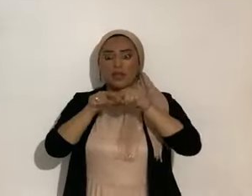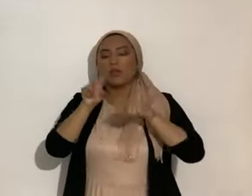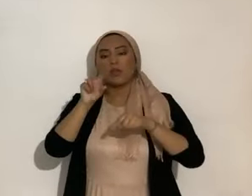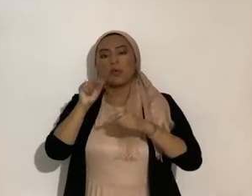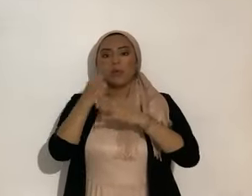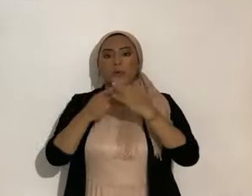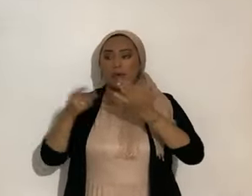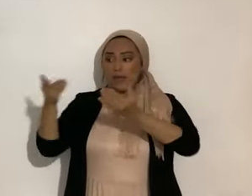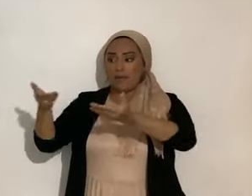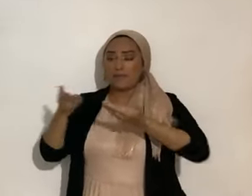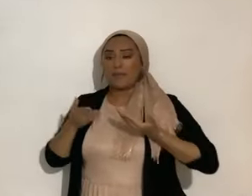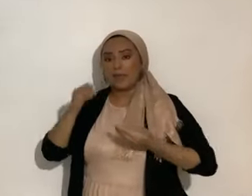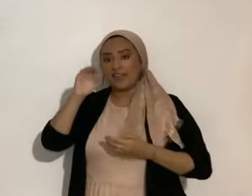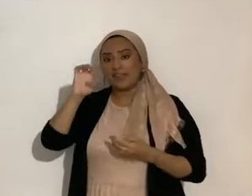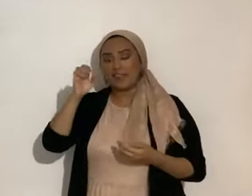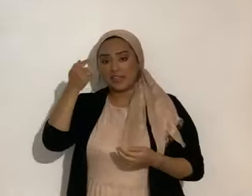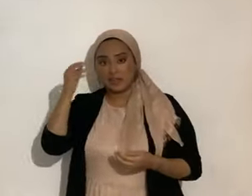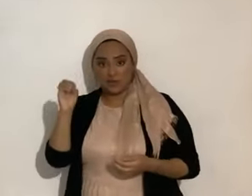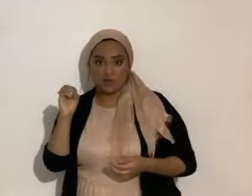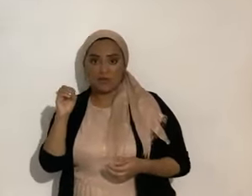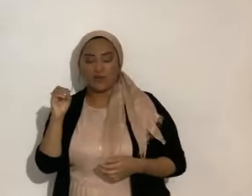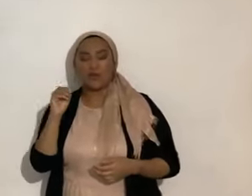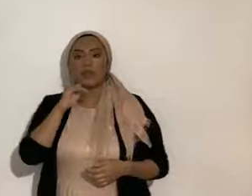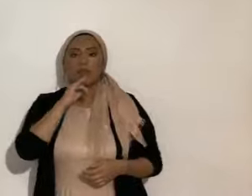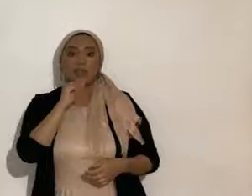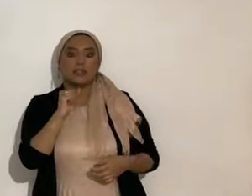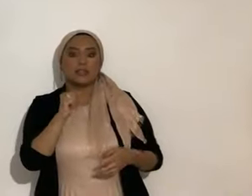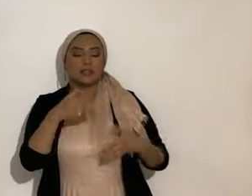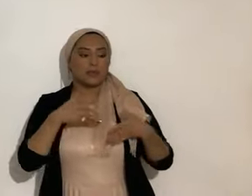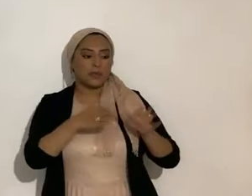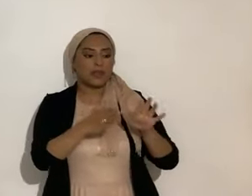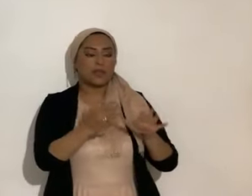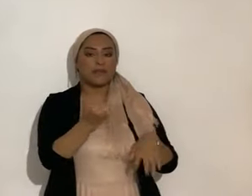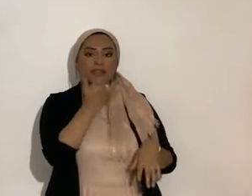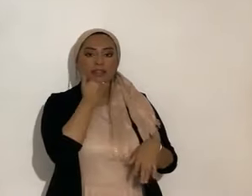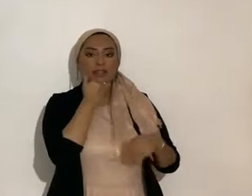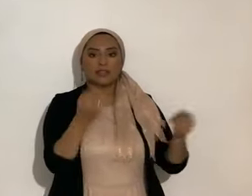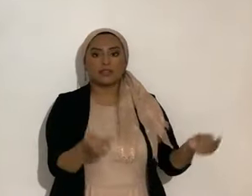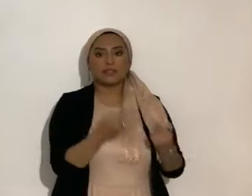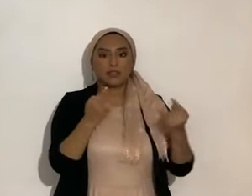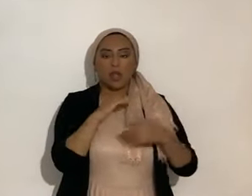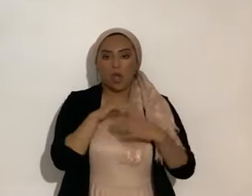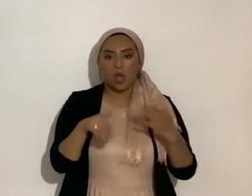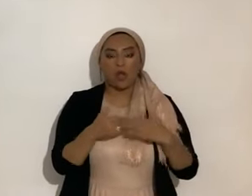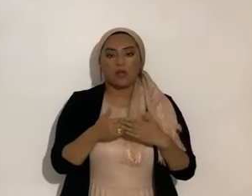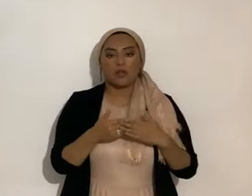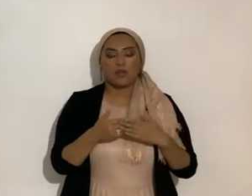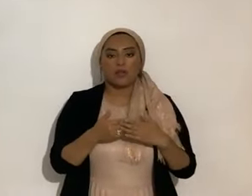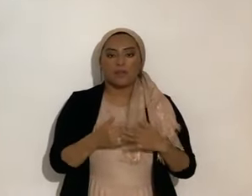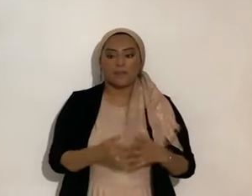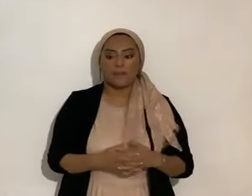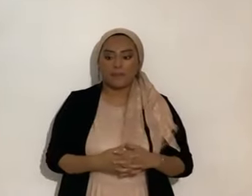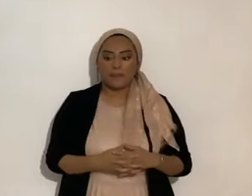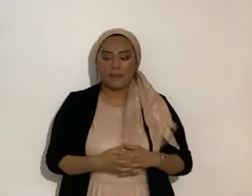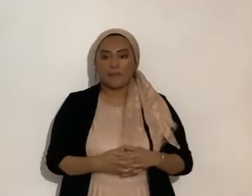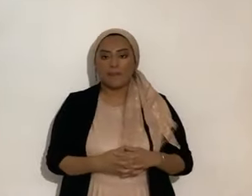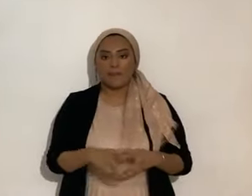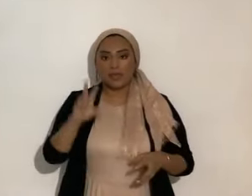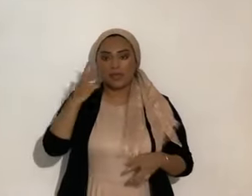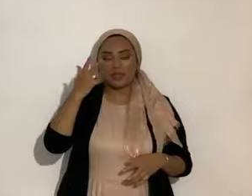al ego es la forma, ¿sí?, del error, del pecado. Todo tiene forma, hermanos, en la